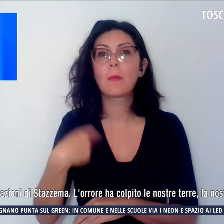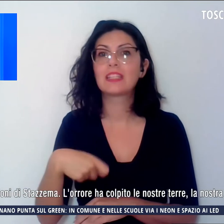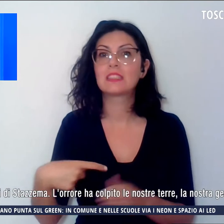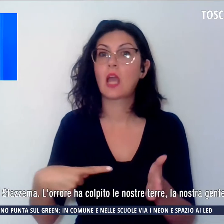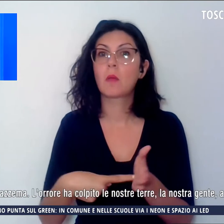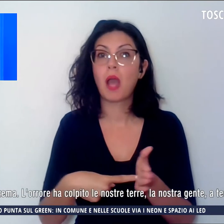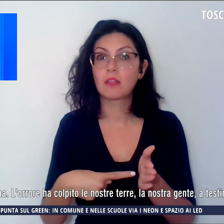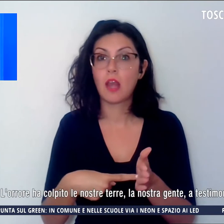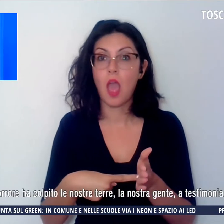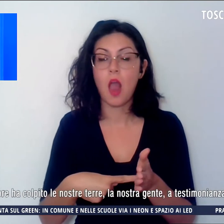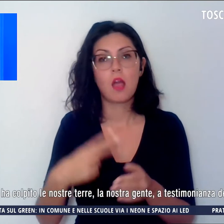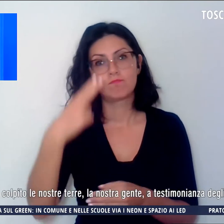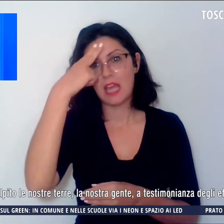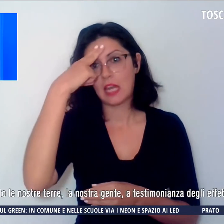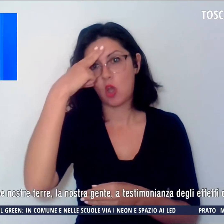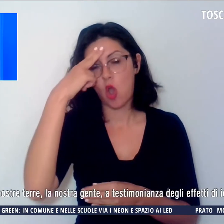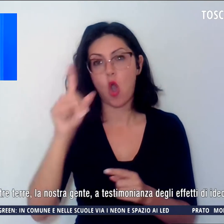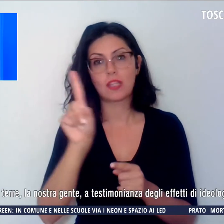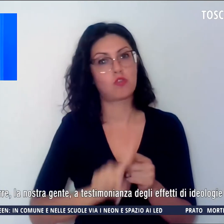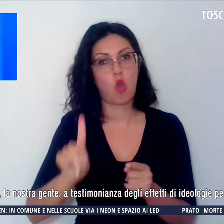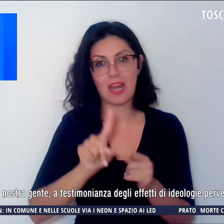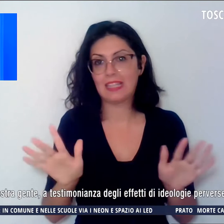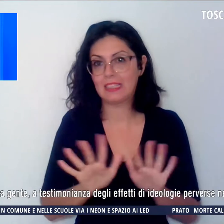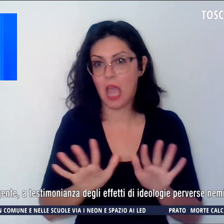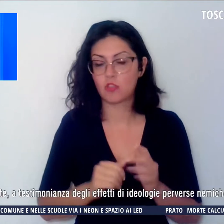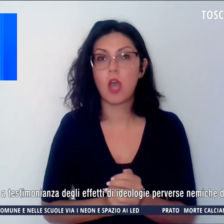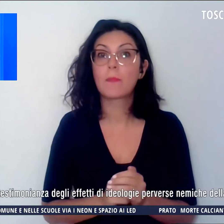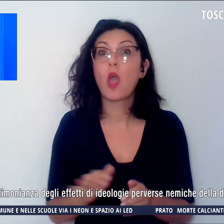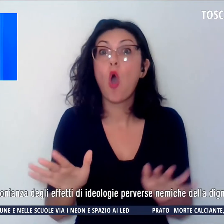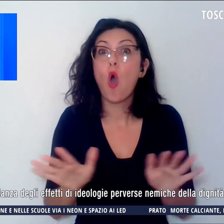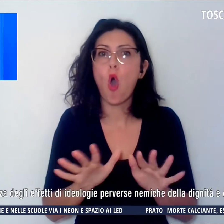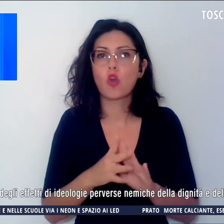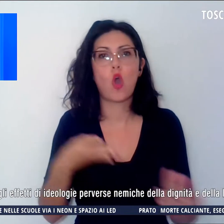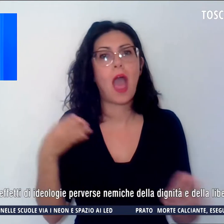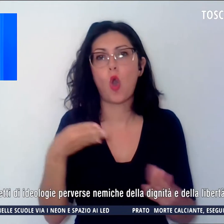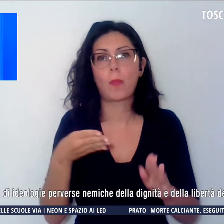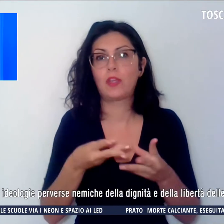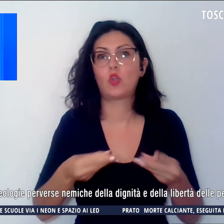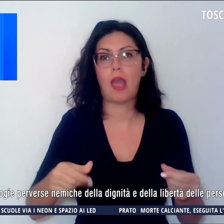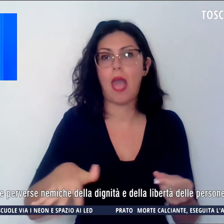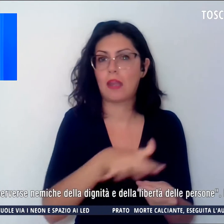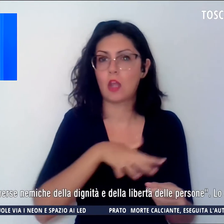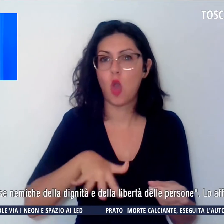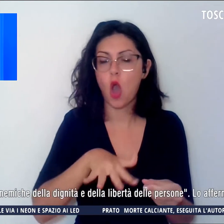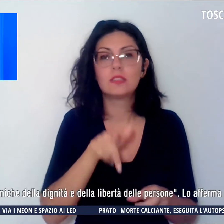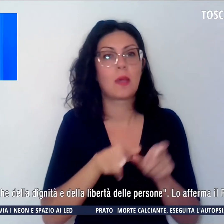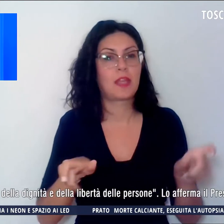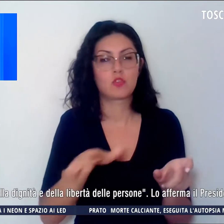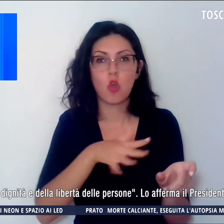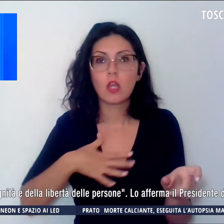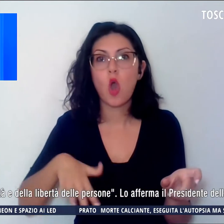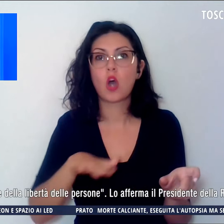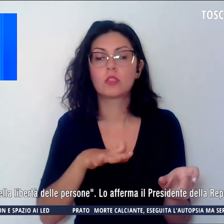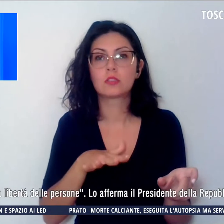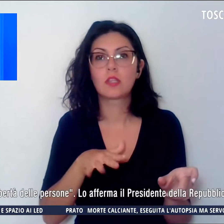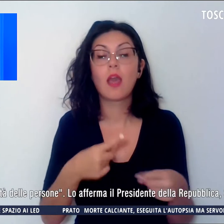ricordando quel tragico giorno, l'orrore ha colpito le nostre terre, la nostra gente, a testimonianza